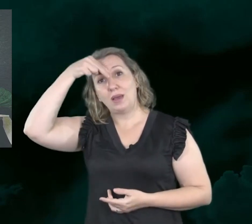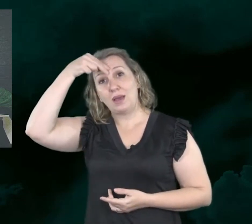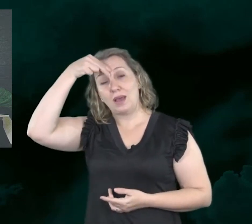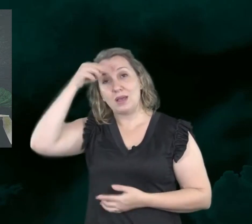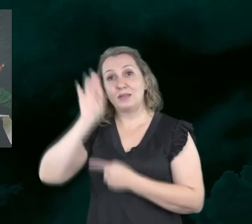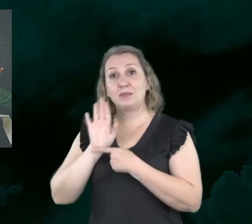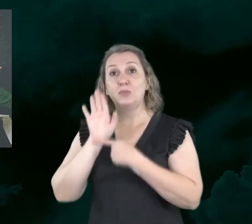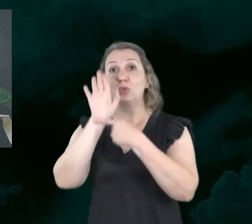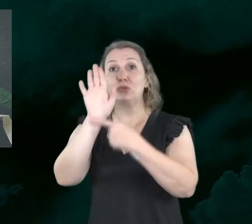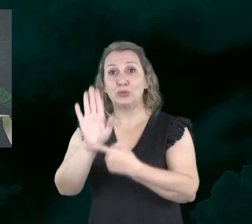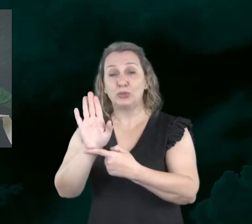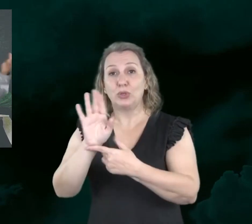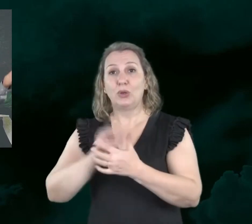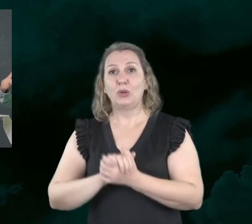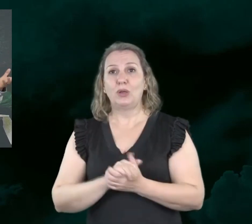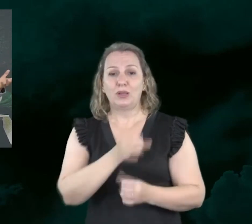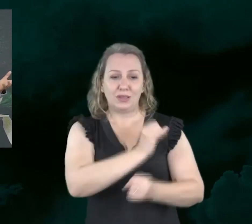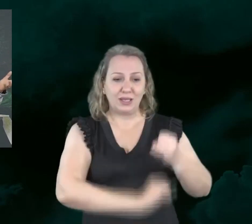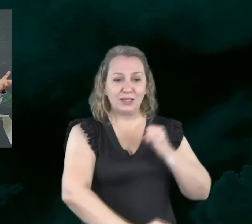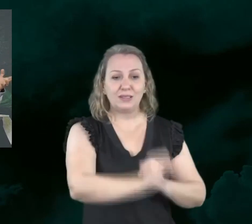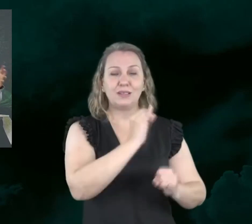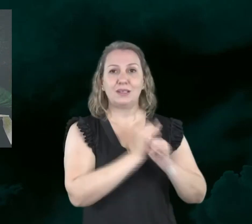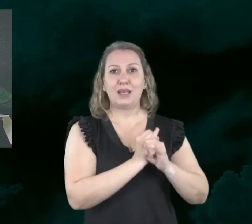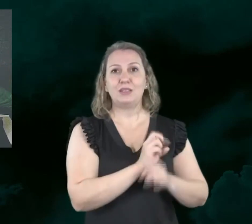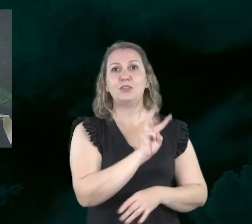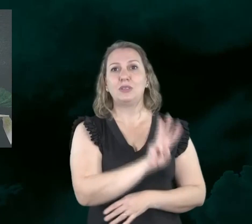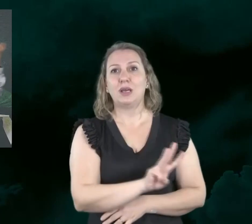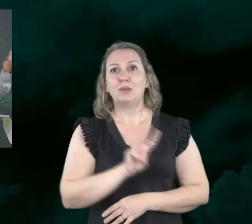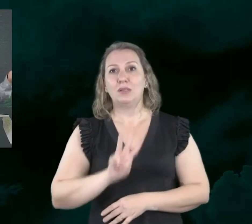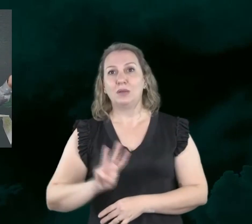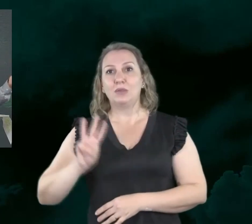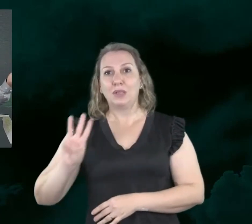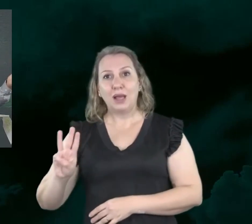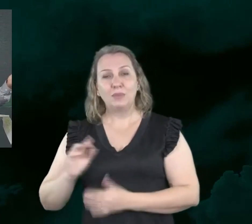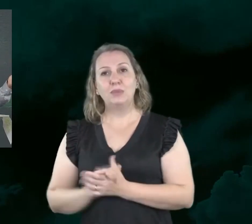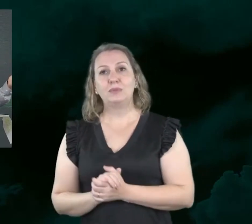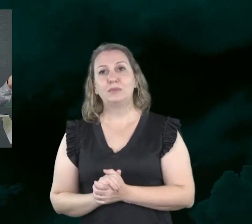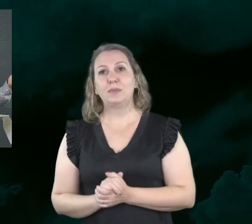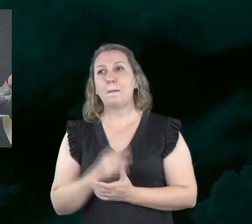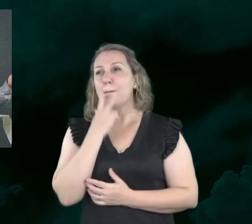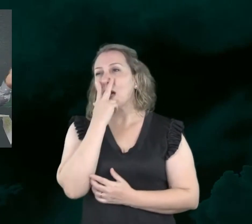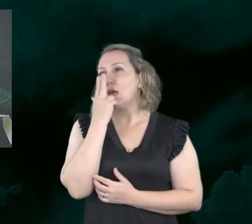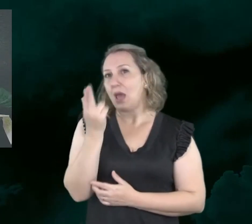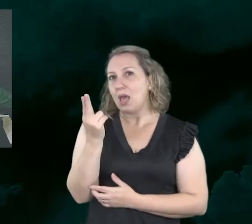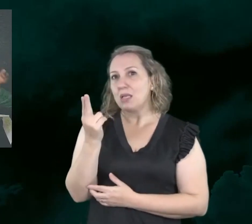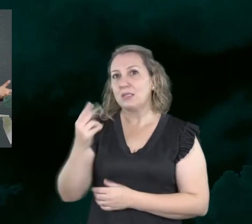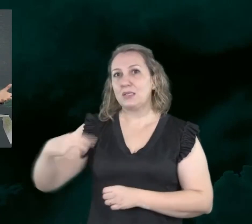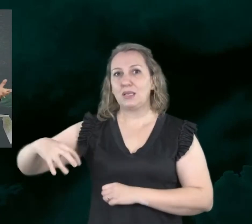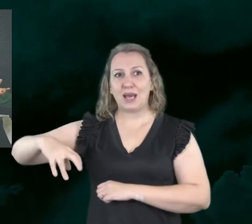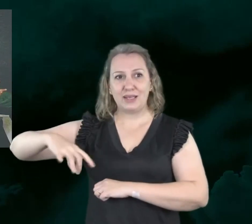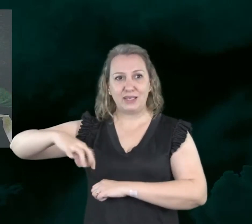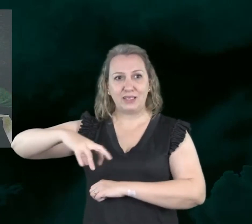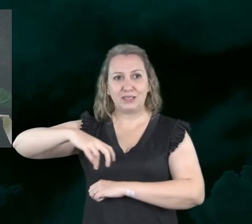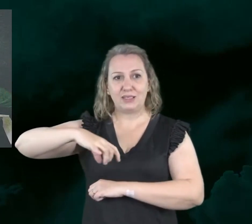a teia de aranha. E a teia de aranha, na verdade, é uma armadilha.